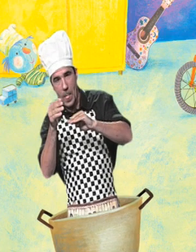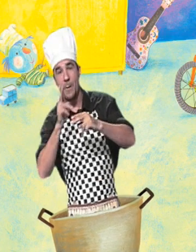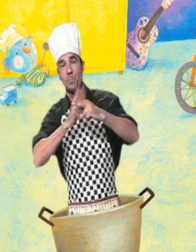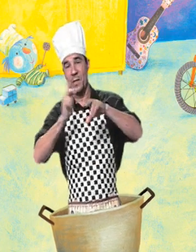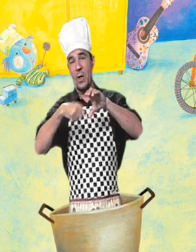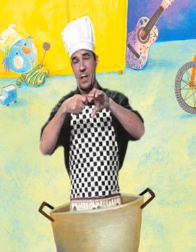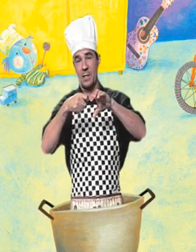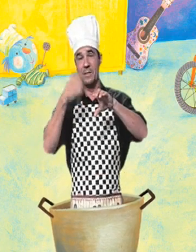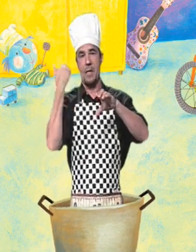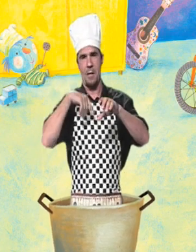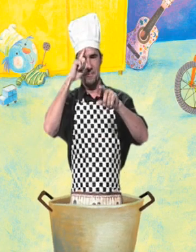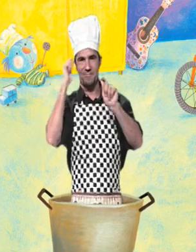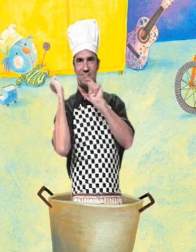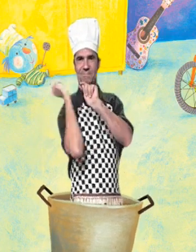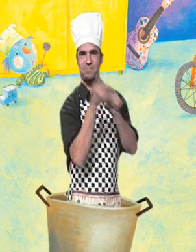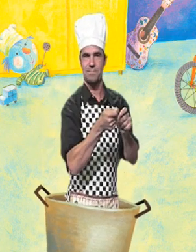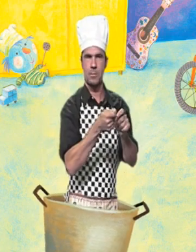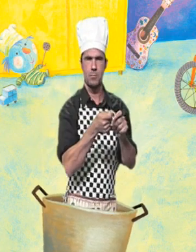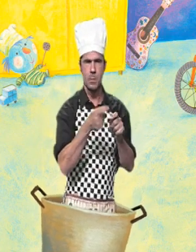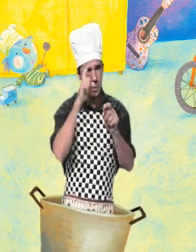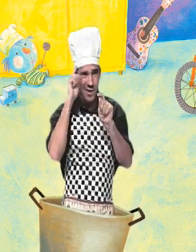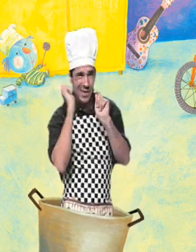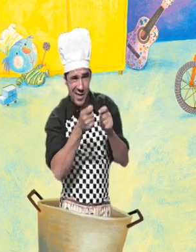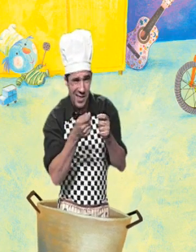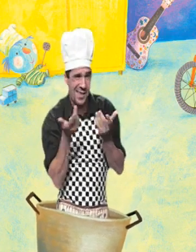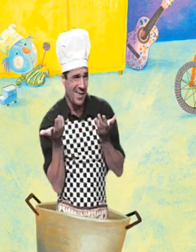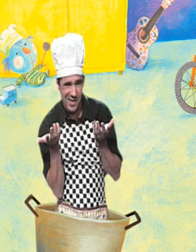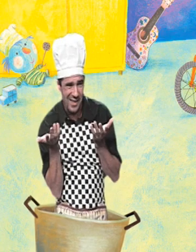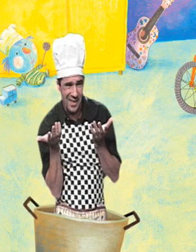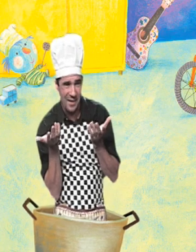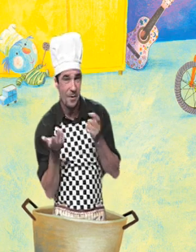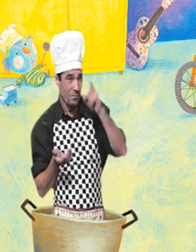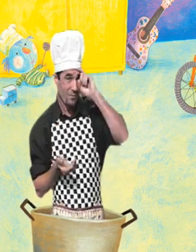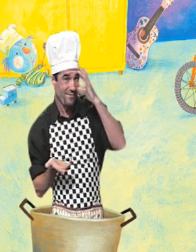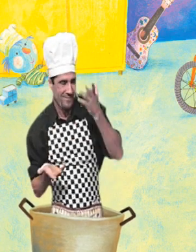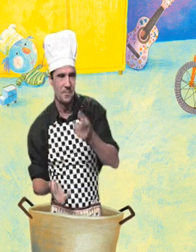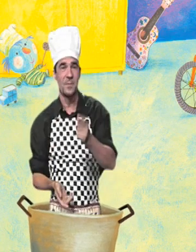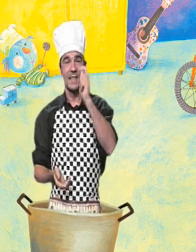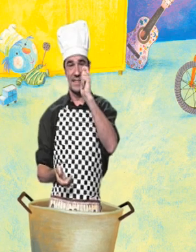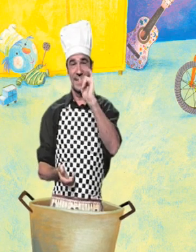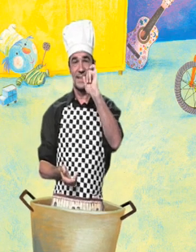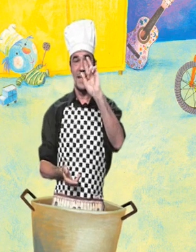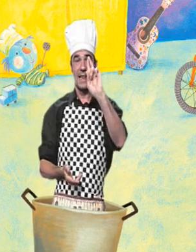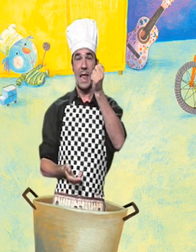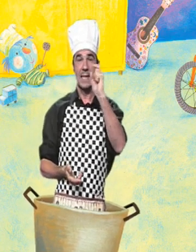sobre ja tenien nom. Es deien tirachimú.